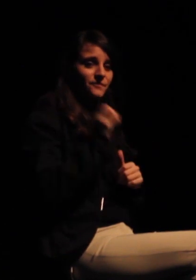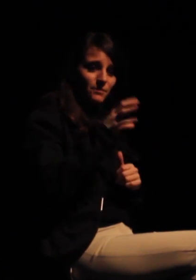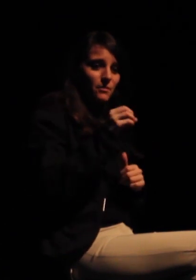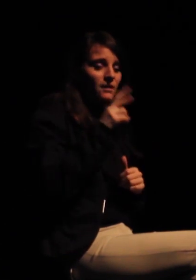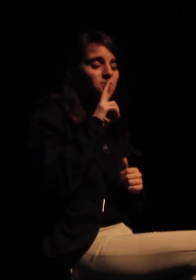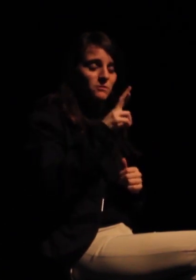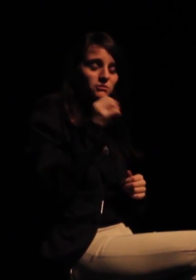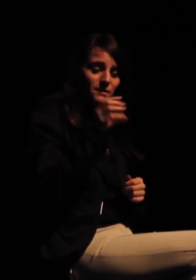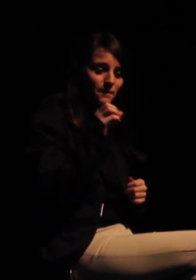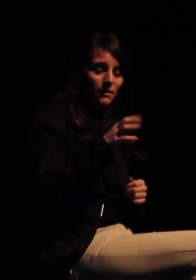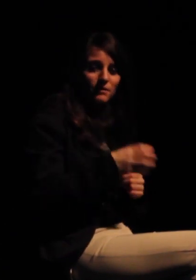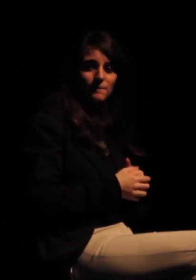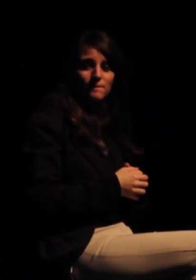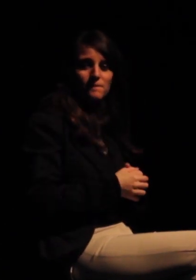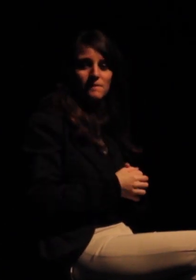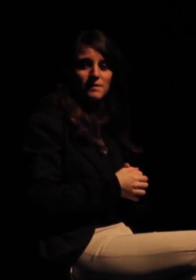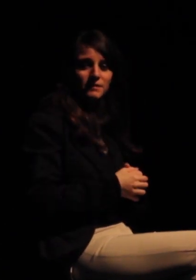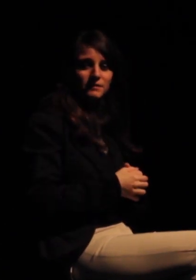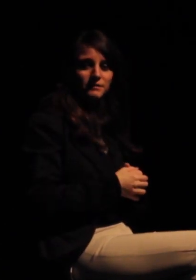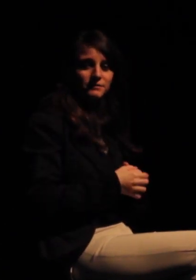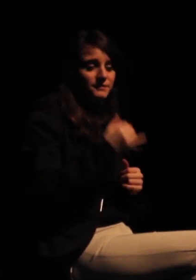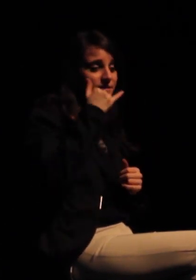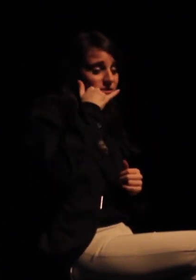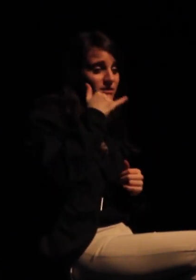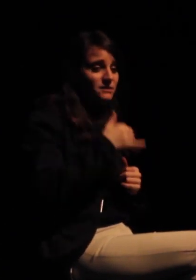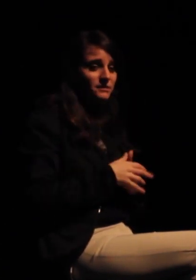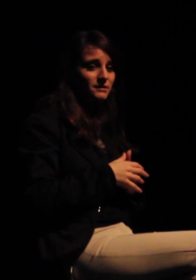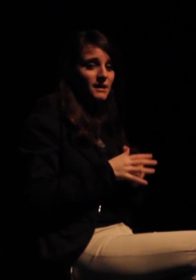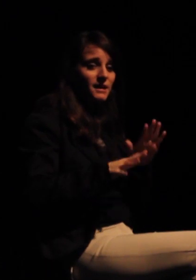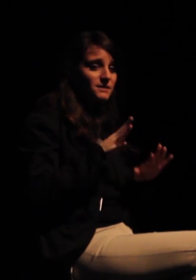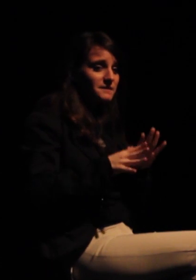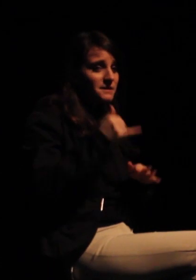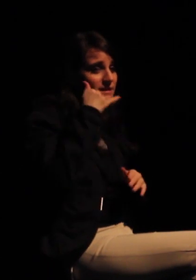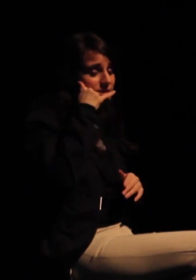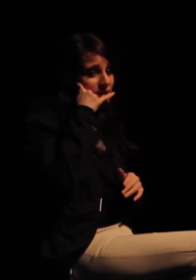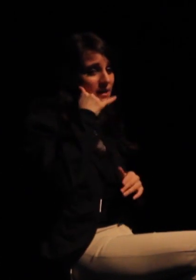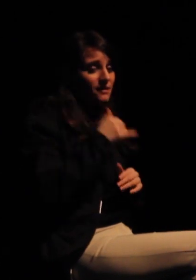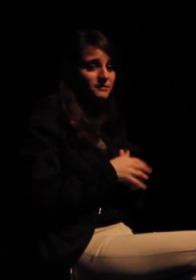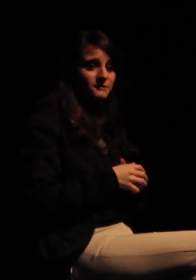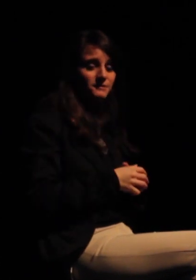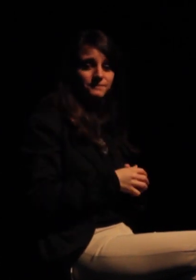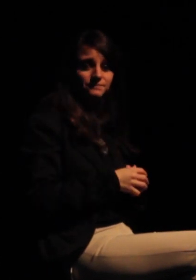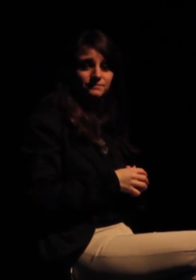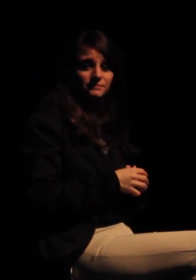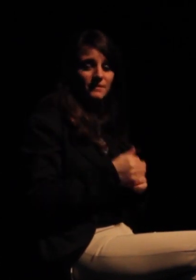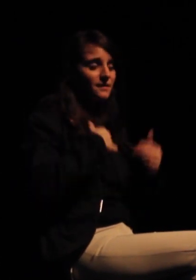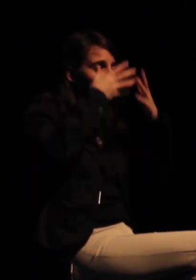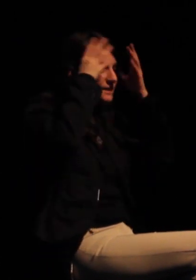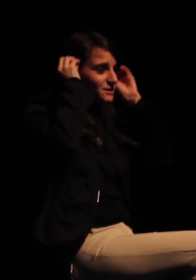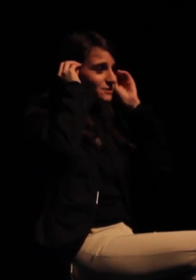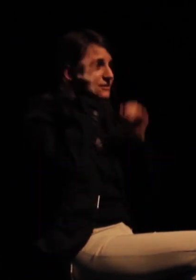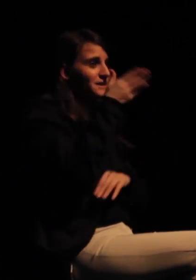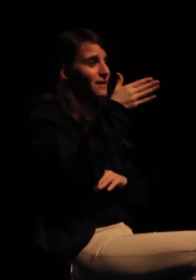embora. Aí ela fala assim: mas deixa o celular ligado, porque às vezes eu quero te ligar no meio do dia e tal. Eu esqueço no